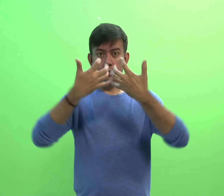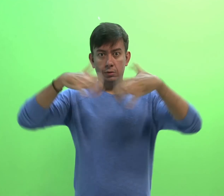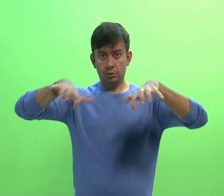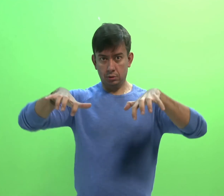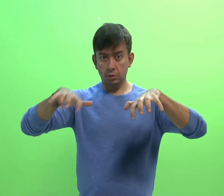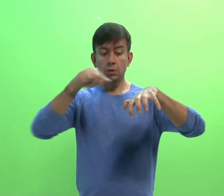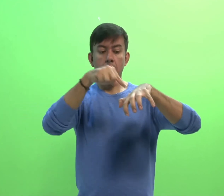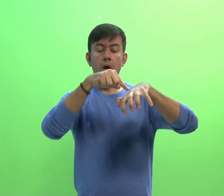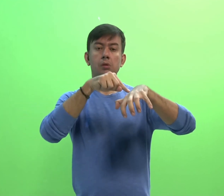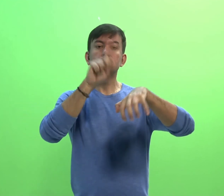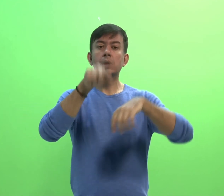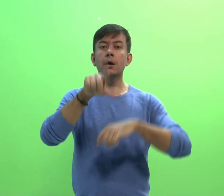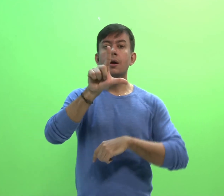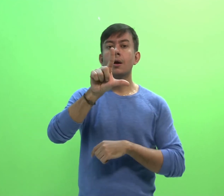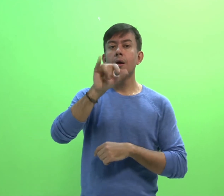que é a linearidade